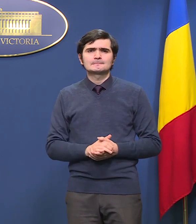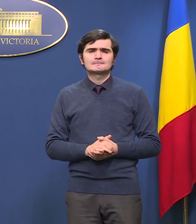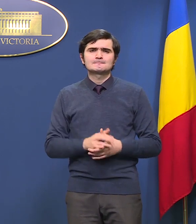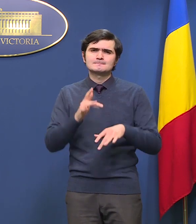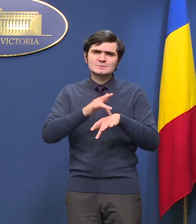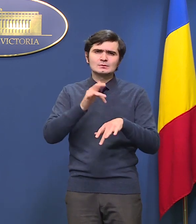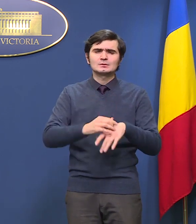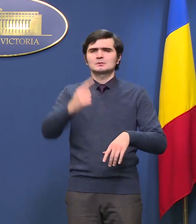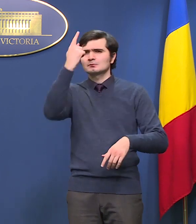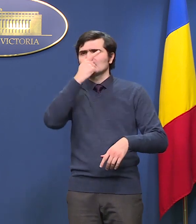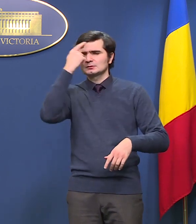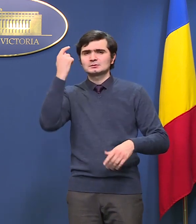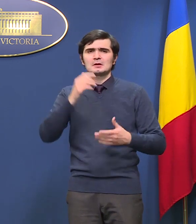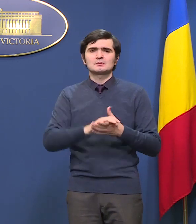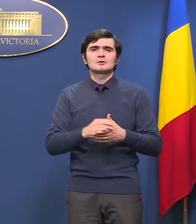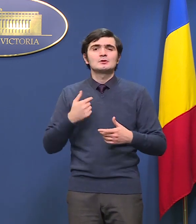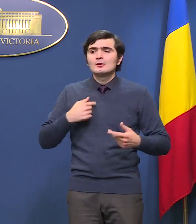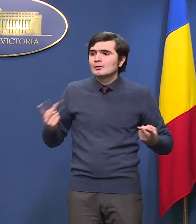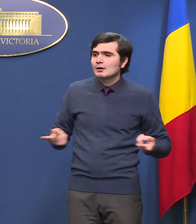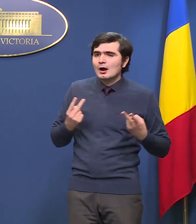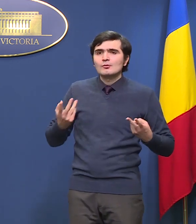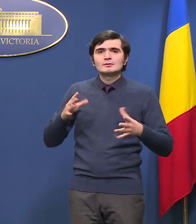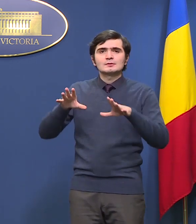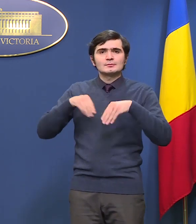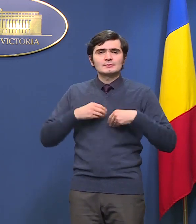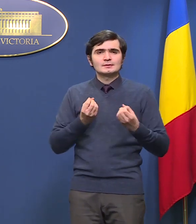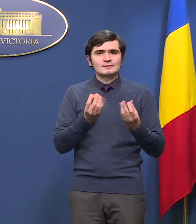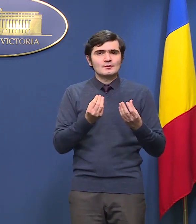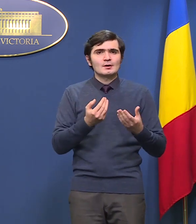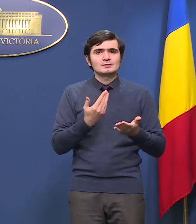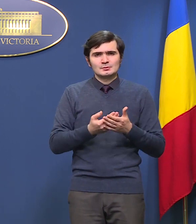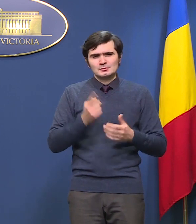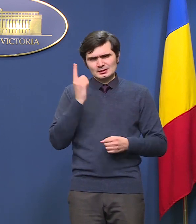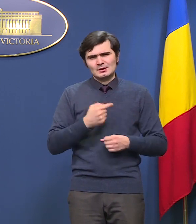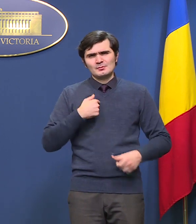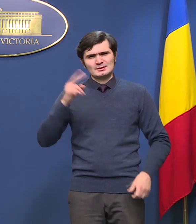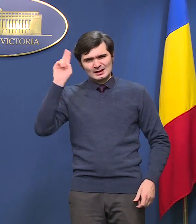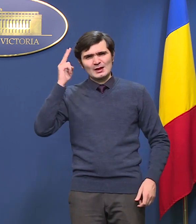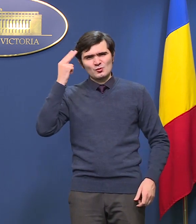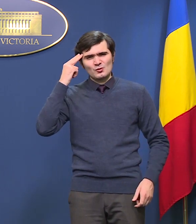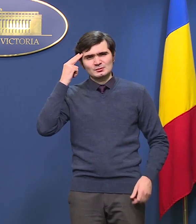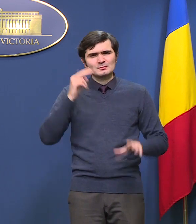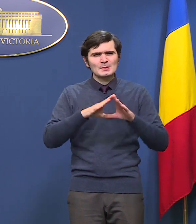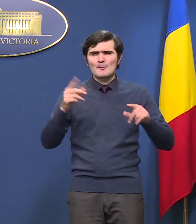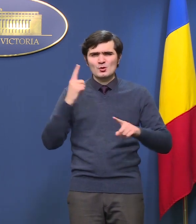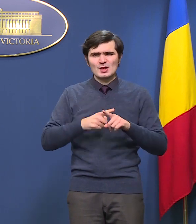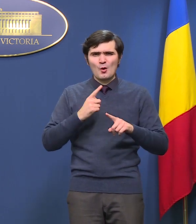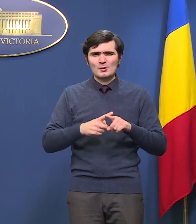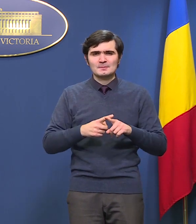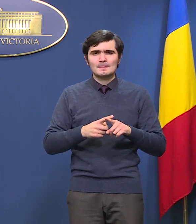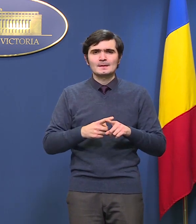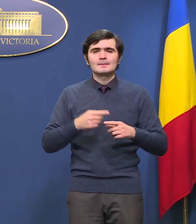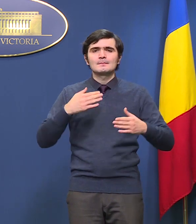medic, asistent și caut să primesc informații, pentru că trebuie să recunosc că de multe ori managerii de spitale, mai ales în